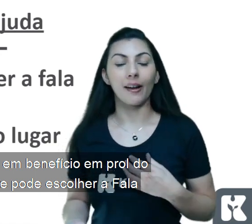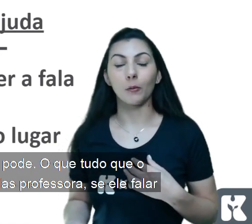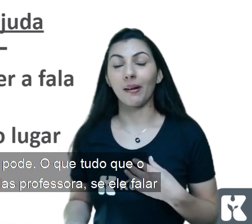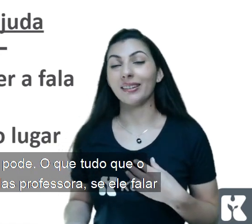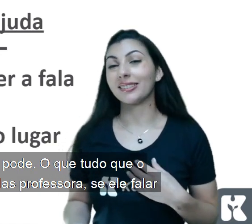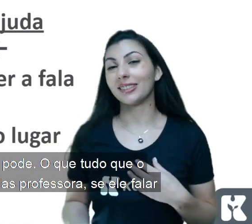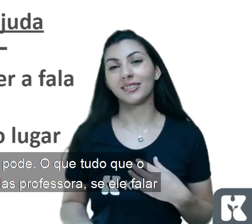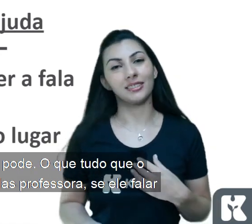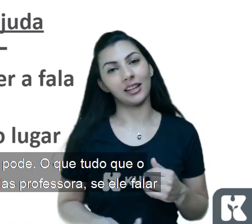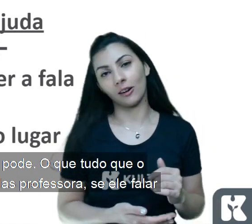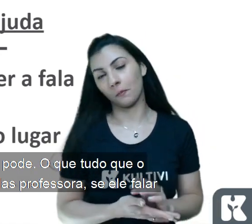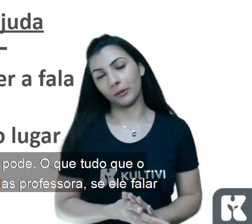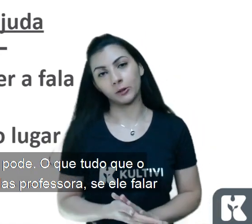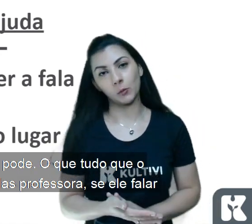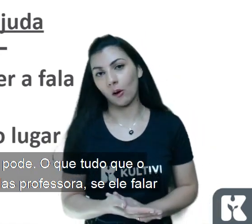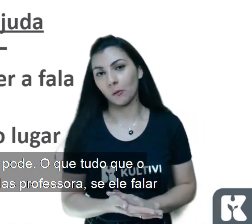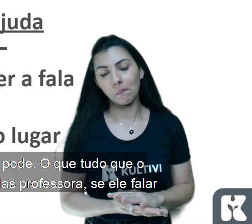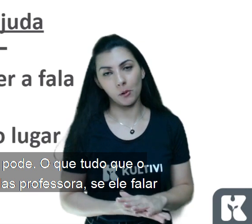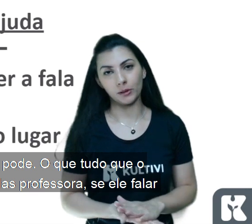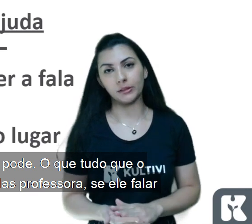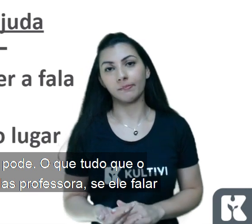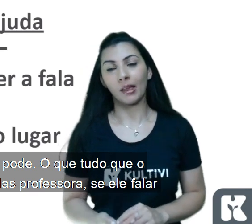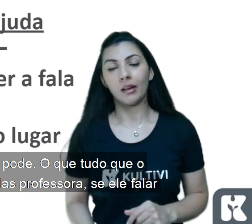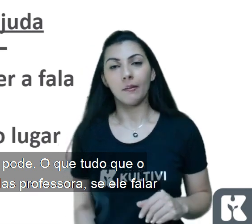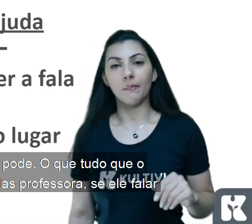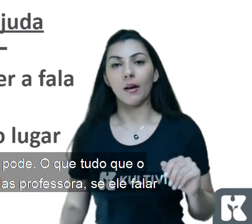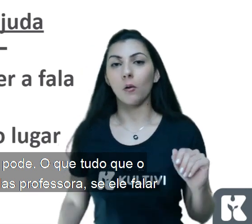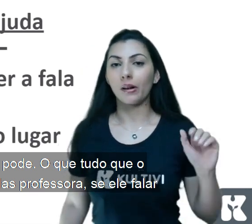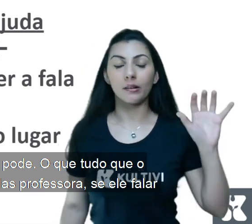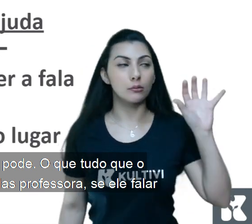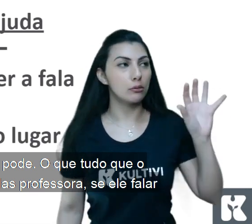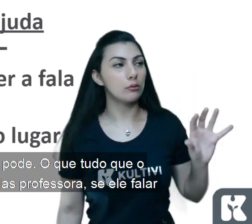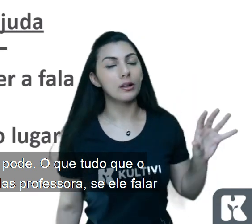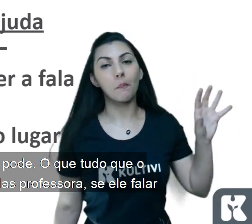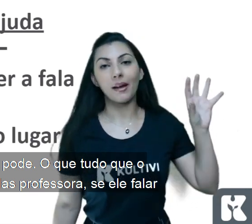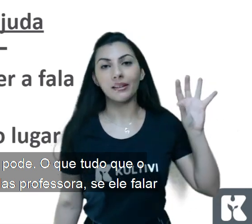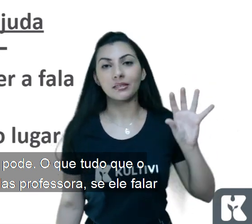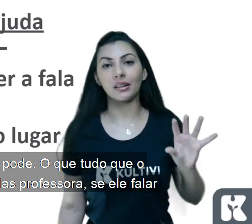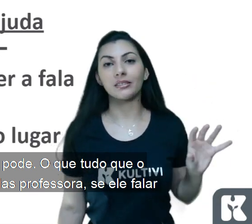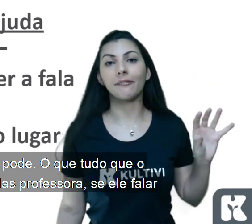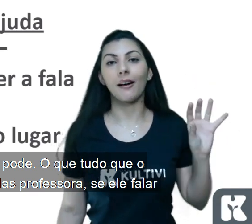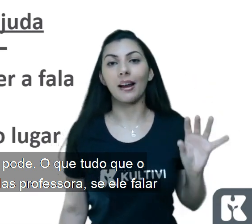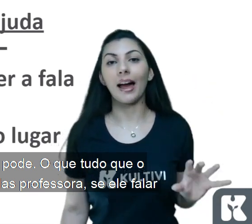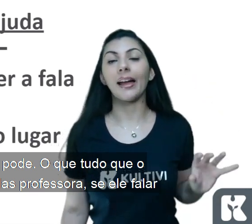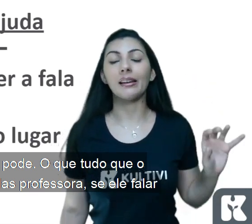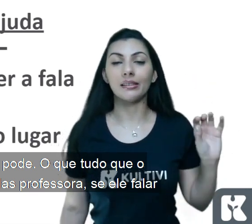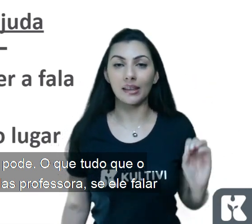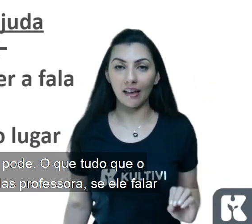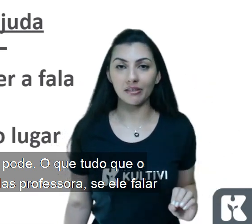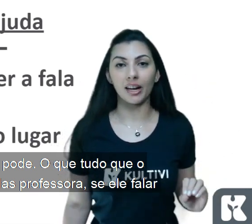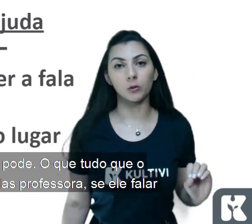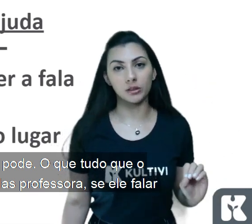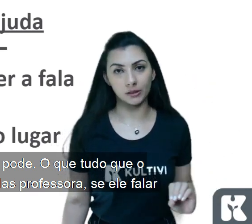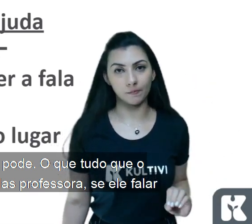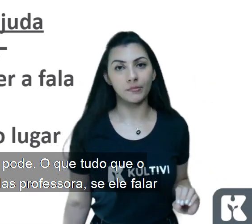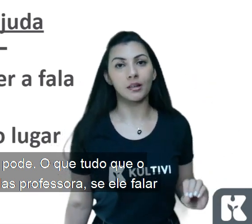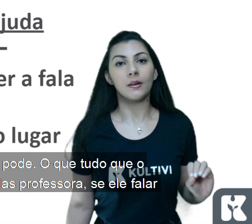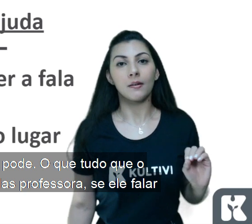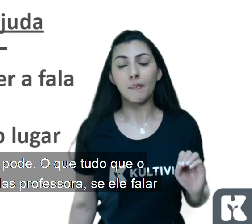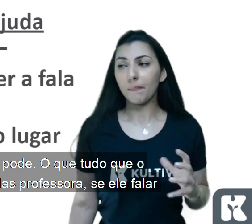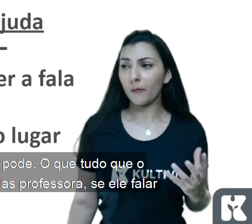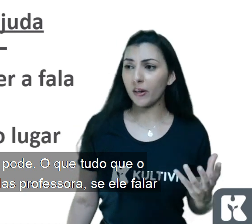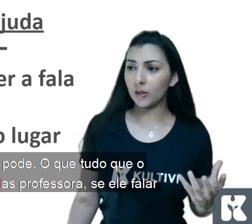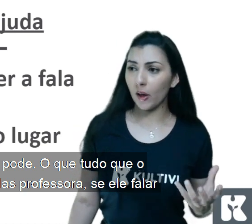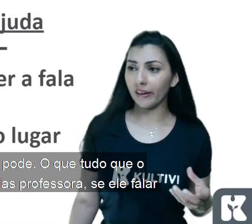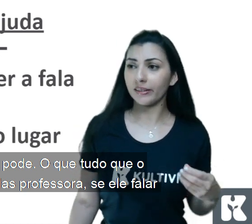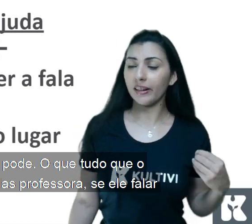a fala do palestrante? Não, pessoal, não pode. Tudo que o palestrante falar, ele deve traduzir.